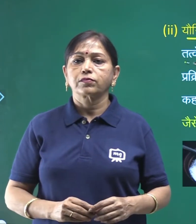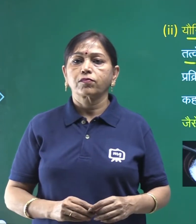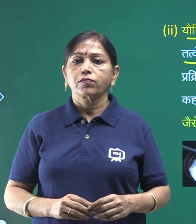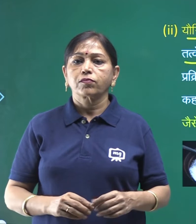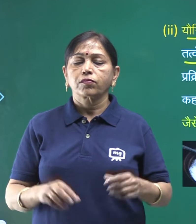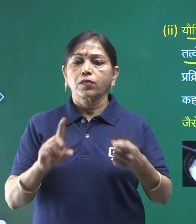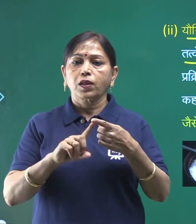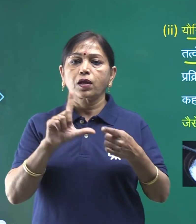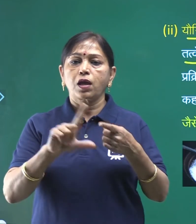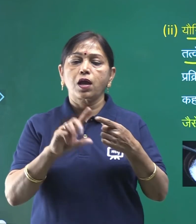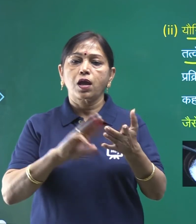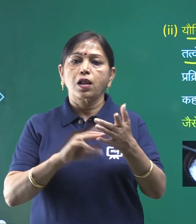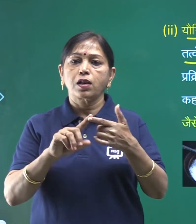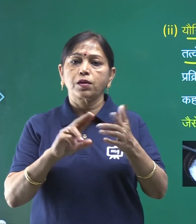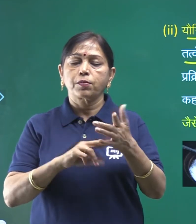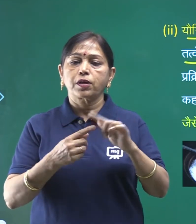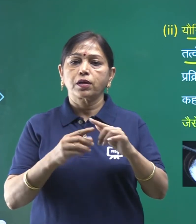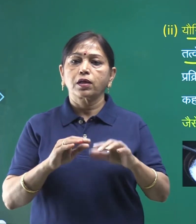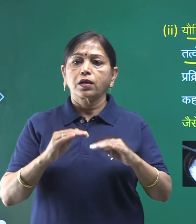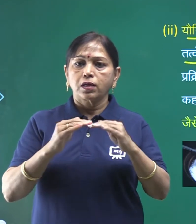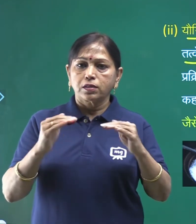तत्वों के स्थिर अनुपात में